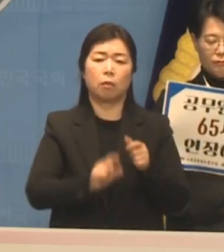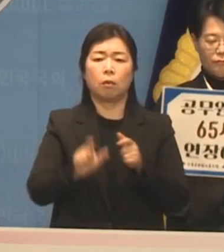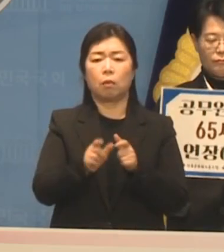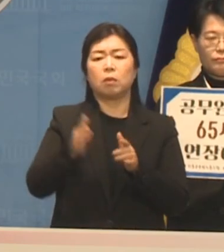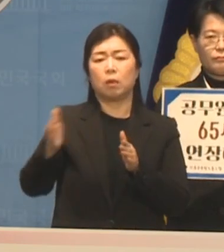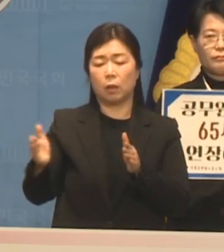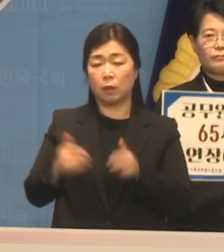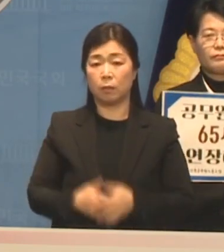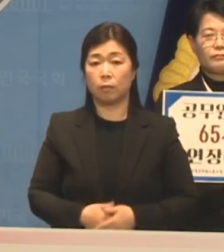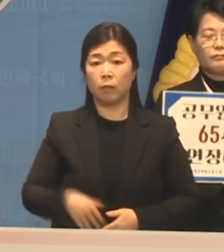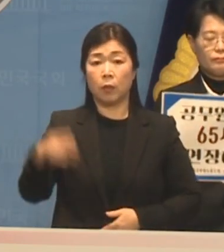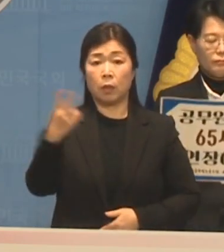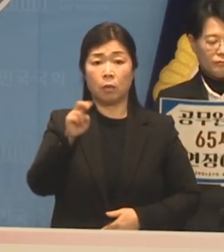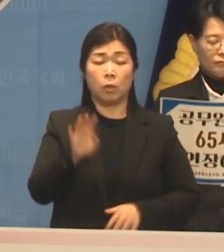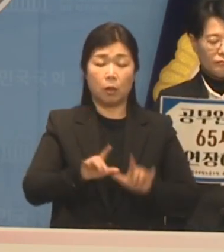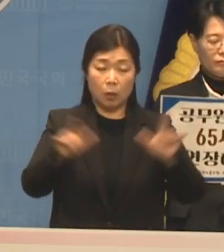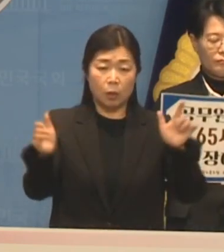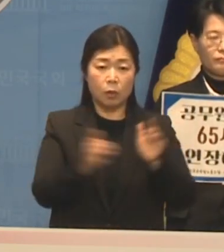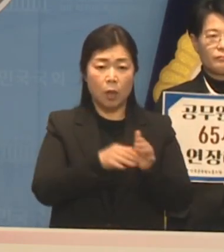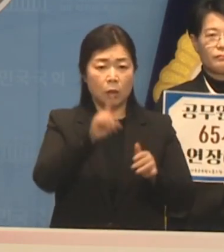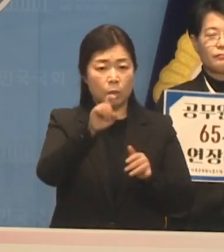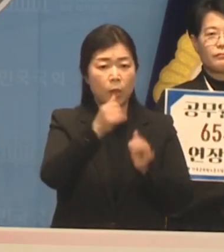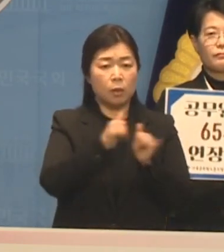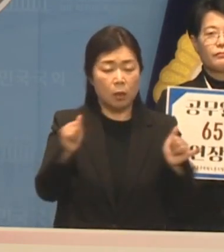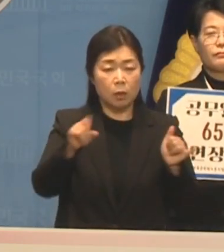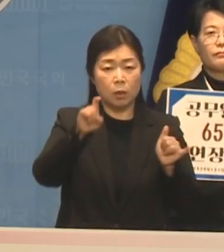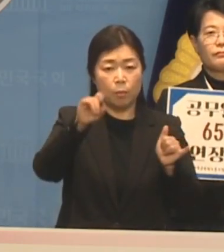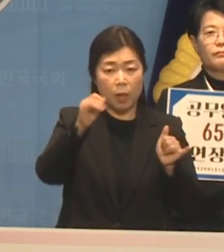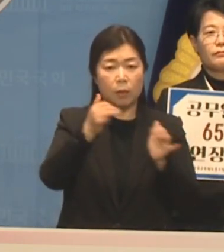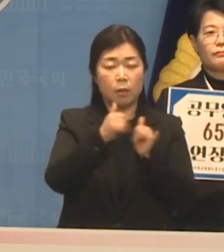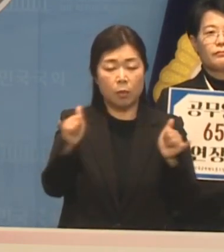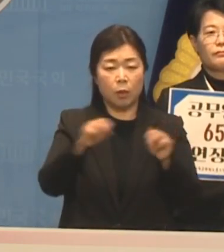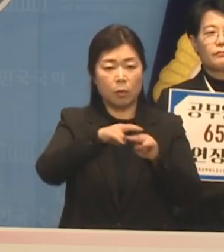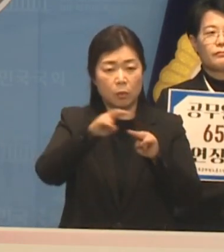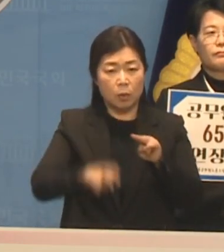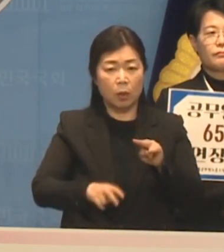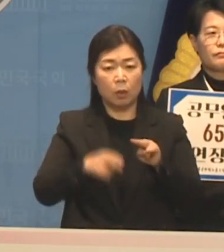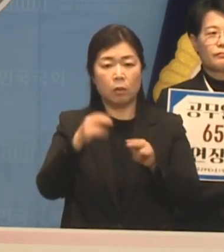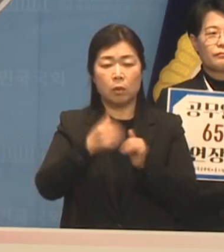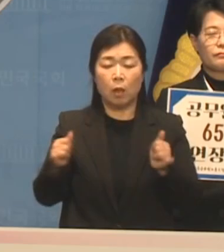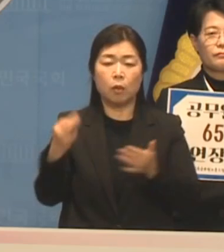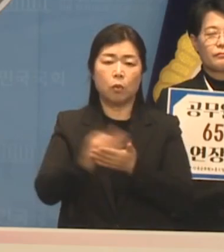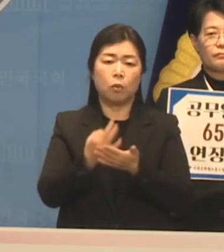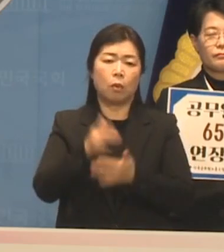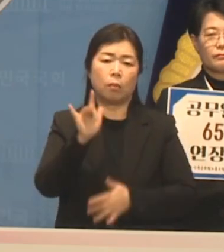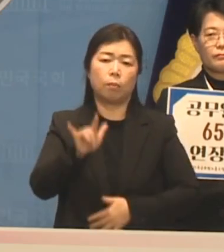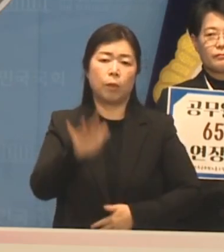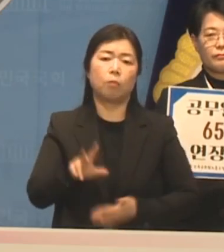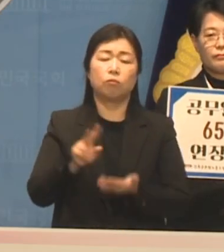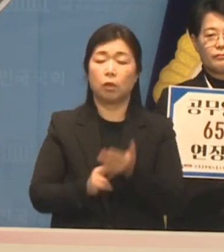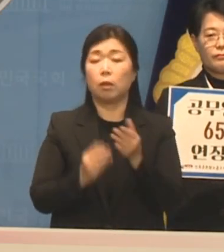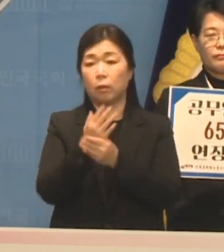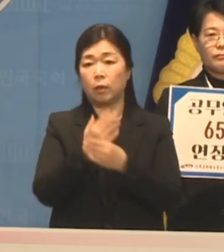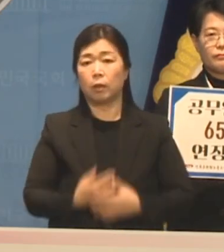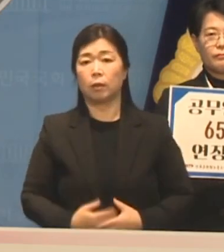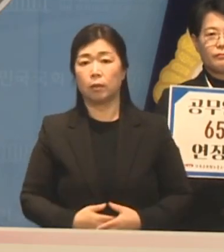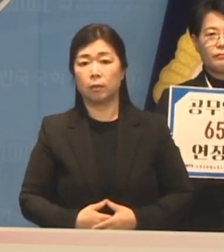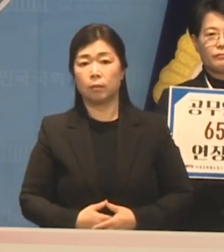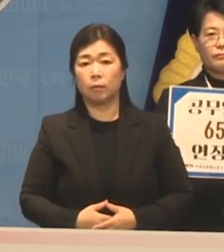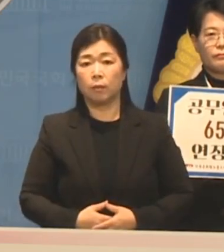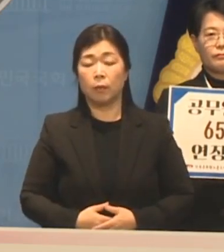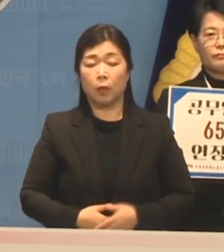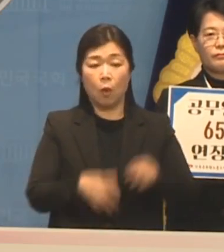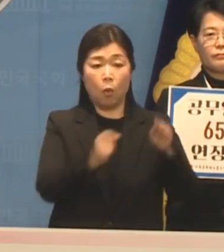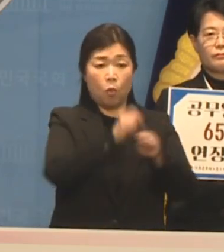2032년까지 10만여 명의 퇴직자가 소득 공백이 발생할 것으로 예측된다. 2033년부터는 공무원 퇴직자